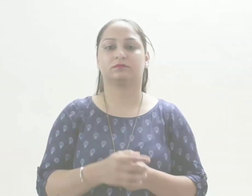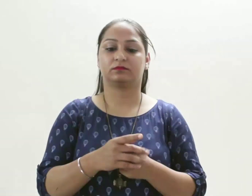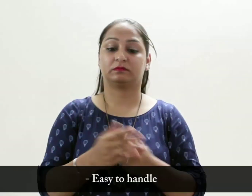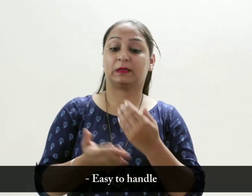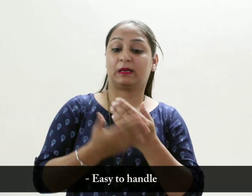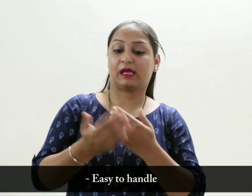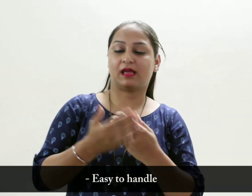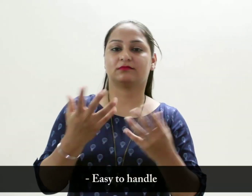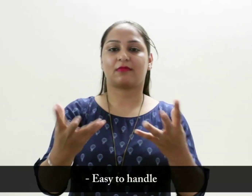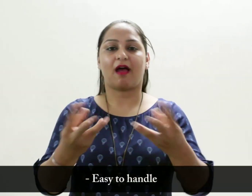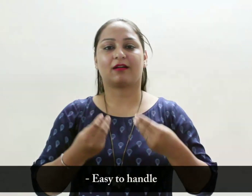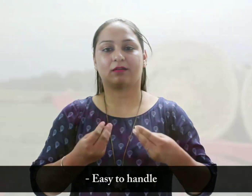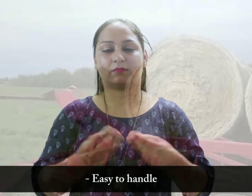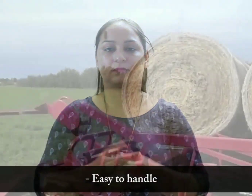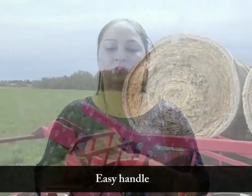संभालने में आसान,